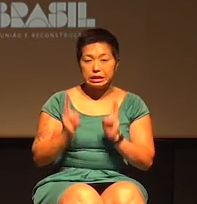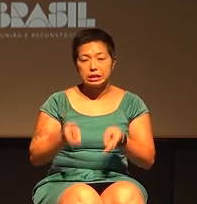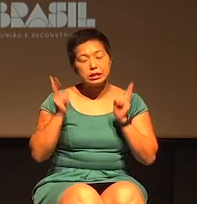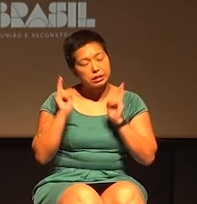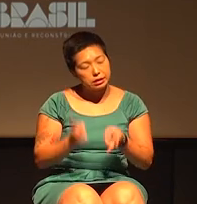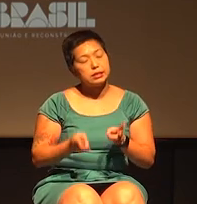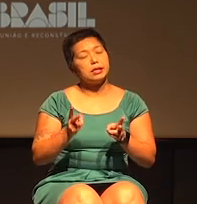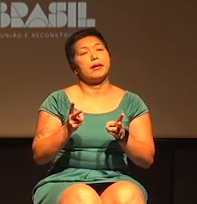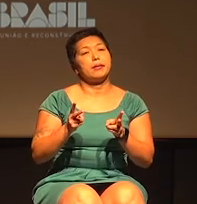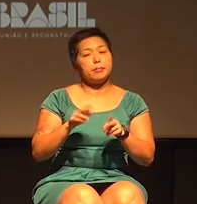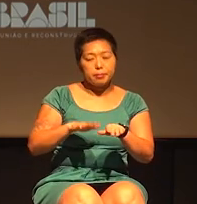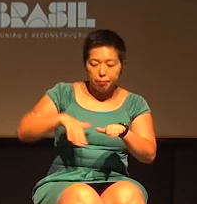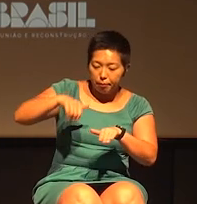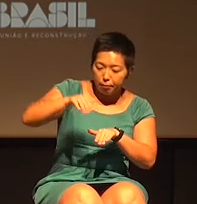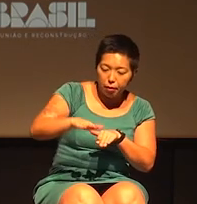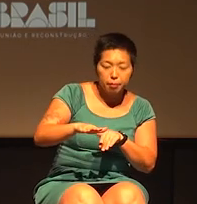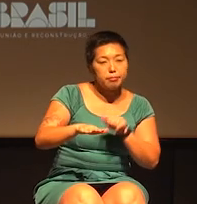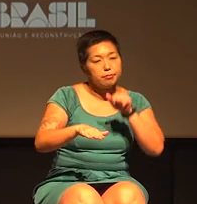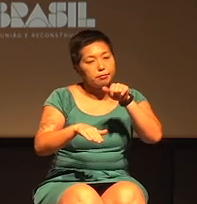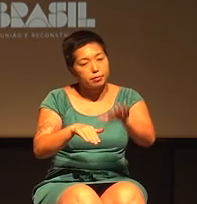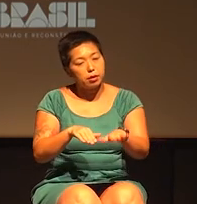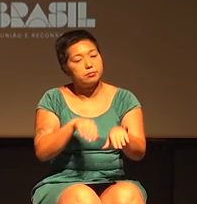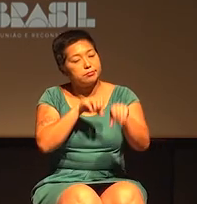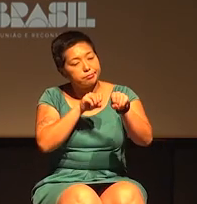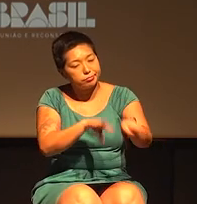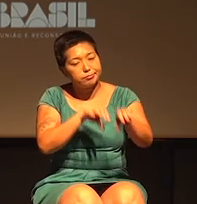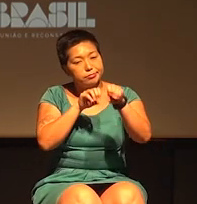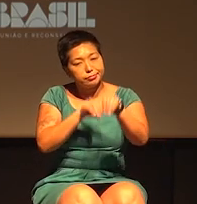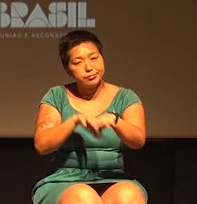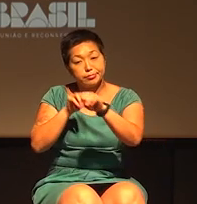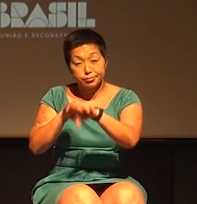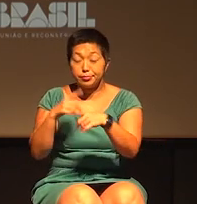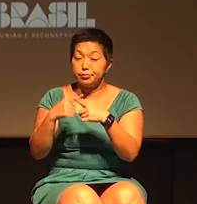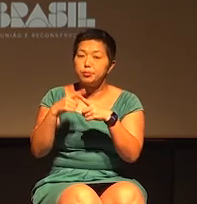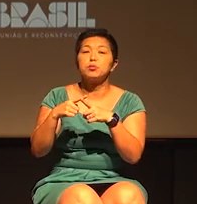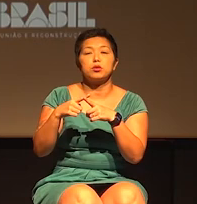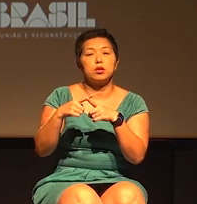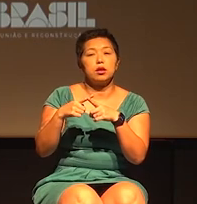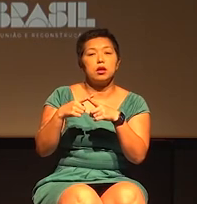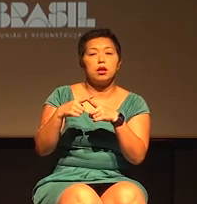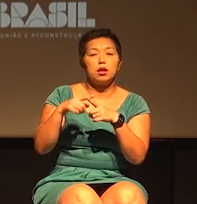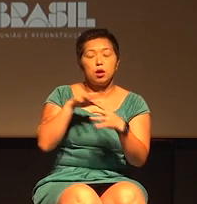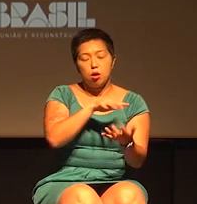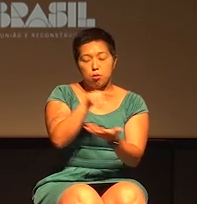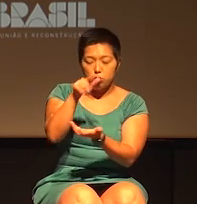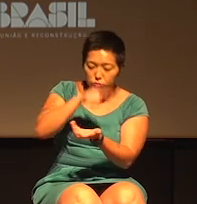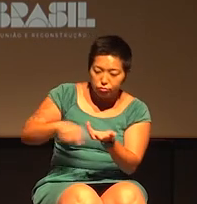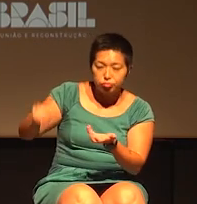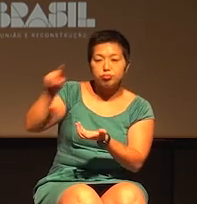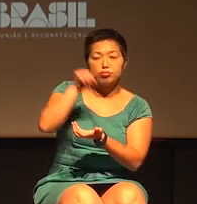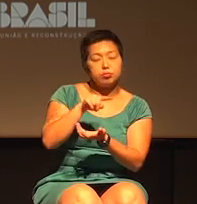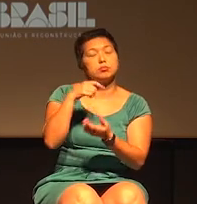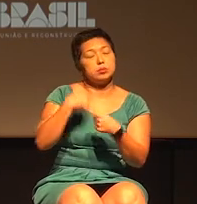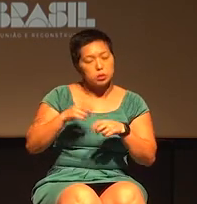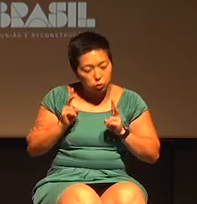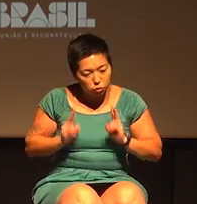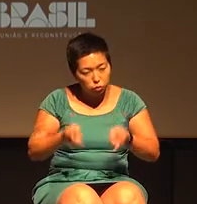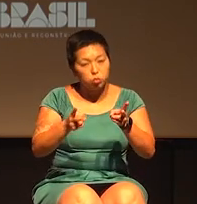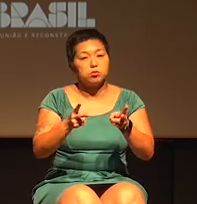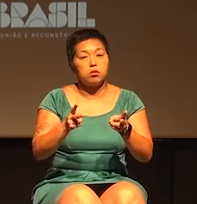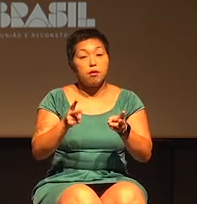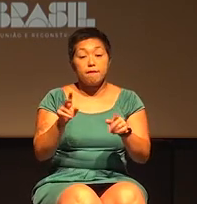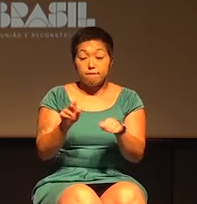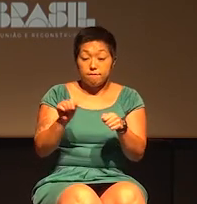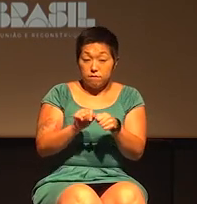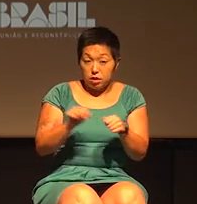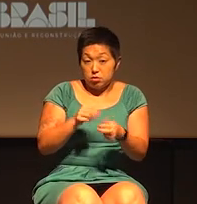aprendendo a cada passo porque é isso a roda gira e a gente tem que se movimentar continuando fazendo o que a gente